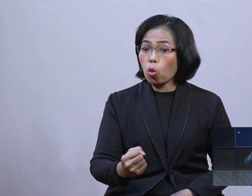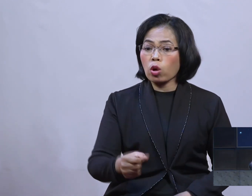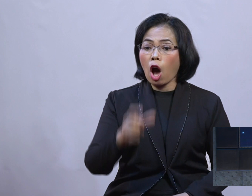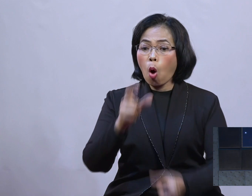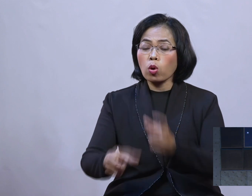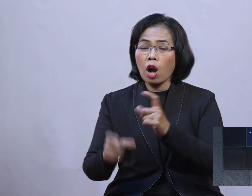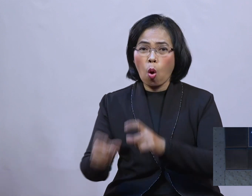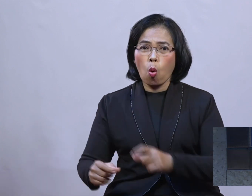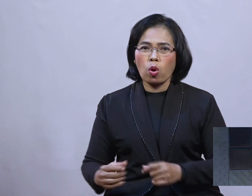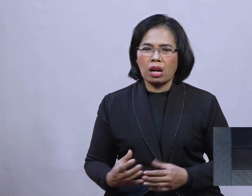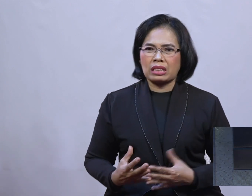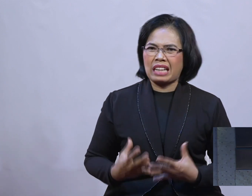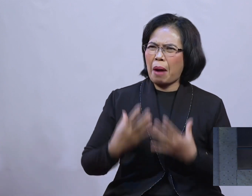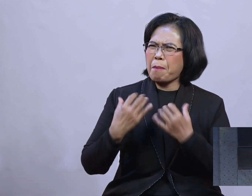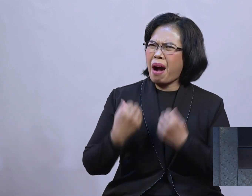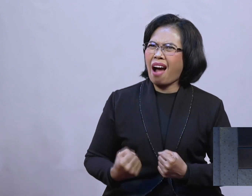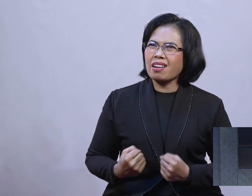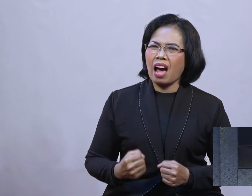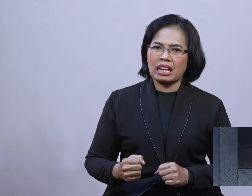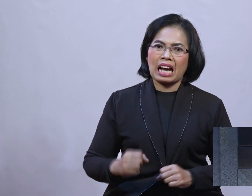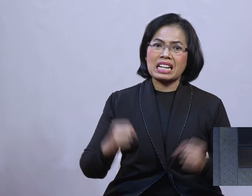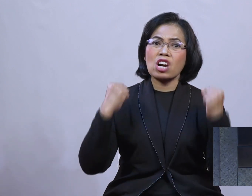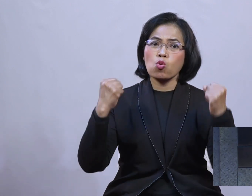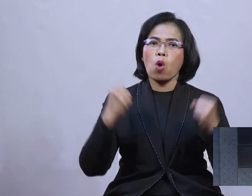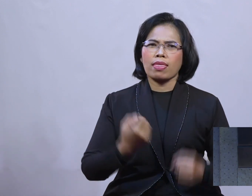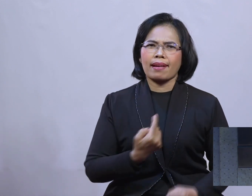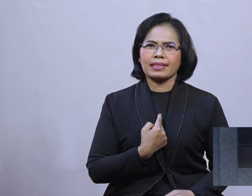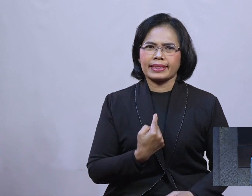orang yang mengandalkan kekuatannya sendiri